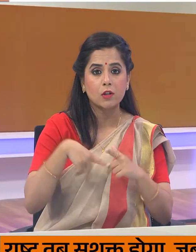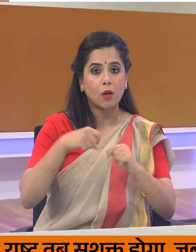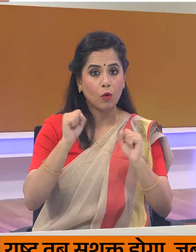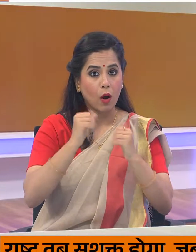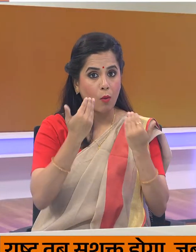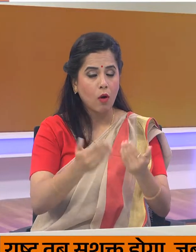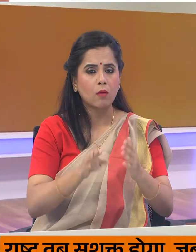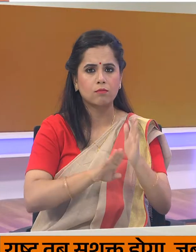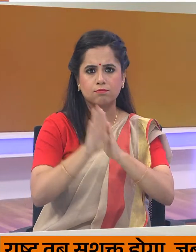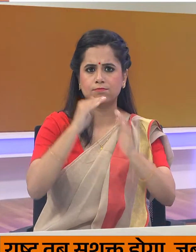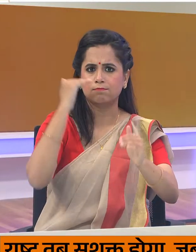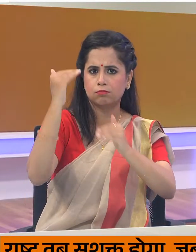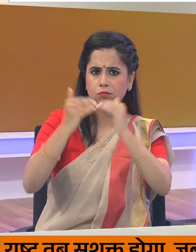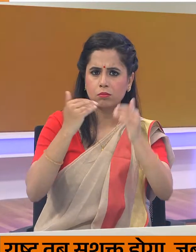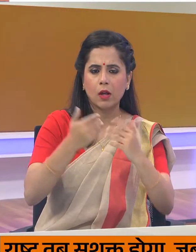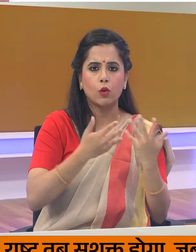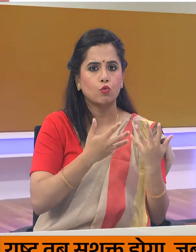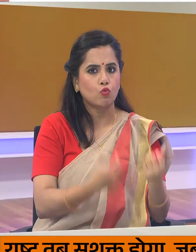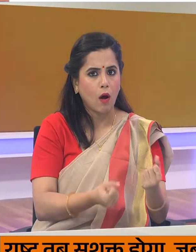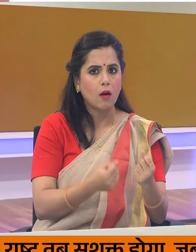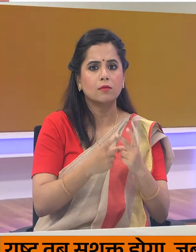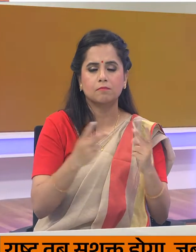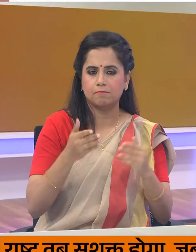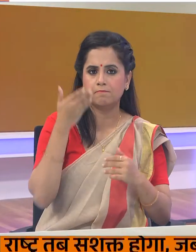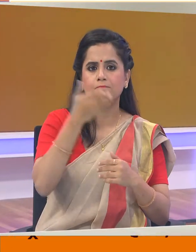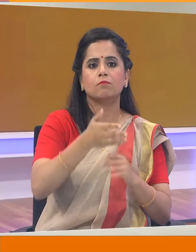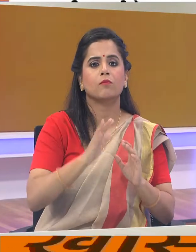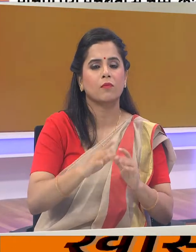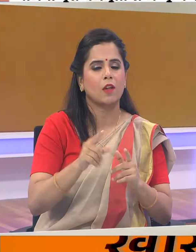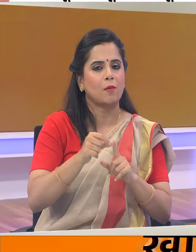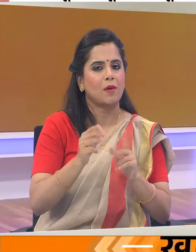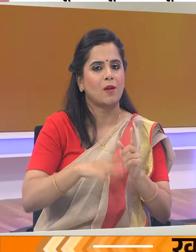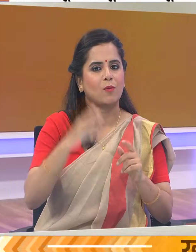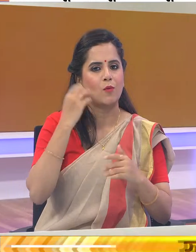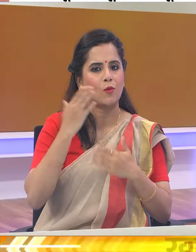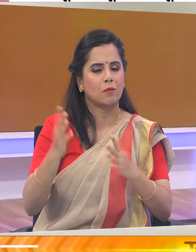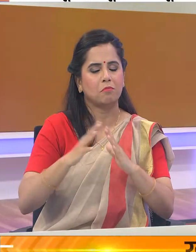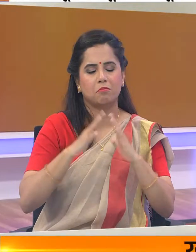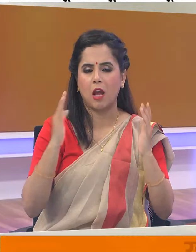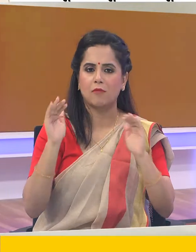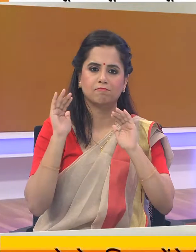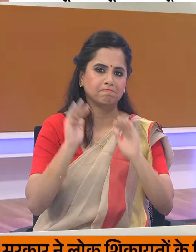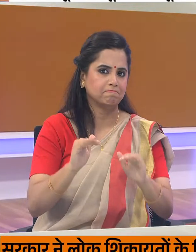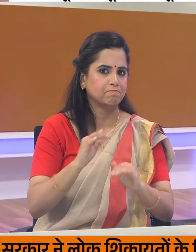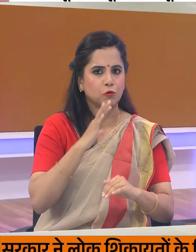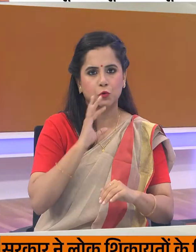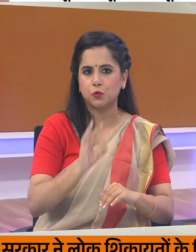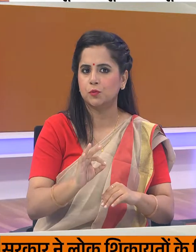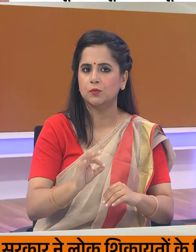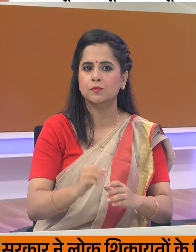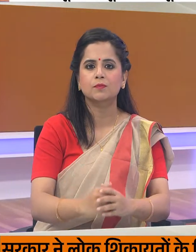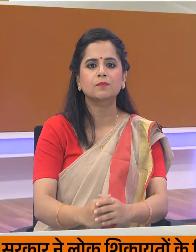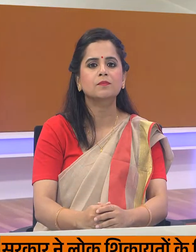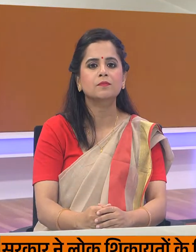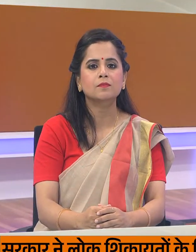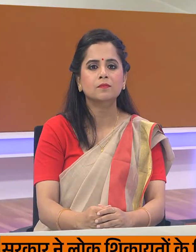के विकास और विश्वास में प्रधानमंत्री मोदी जी का बहुत योगदान है।